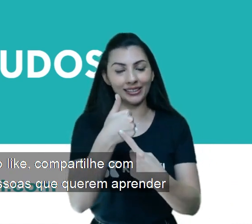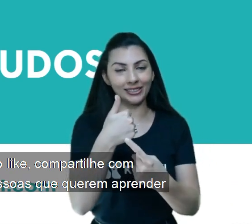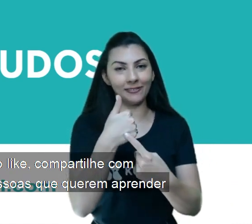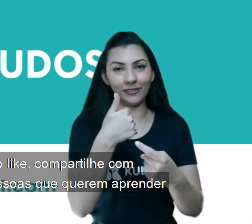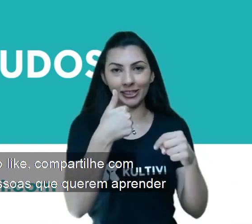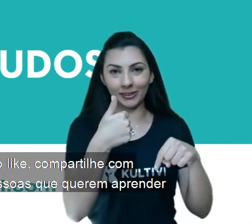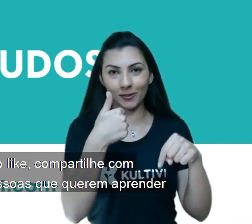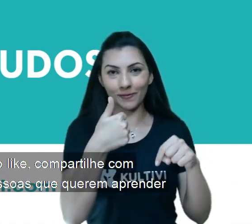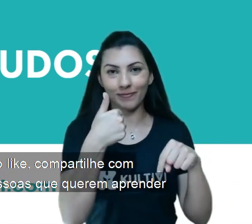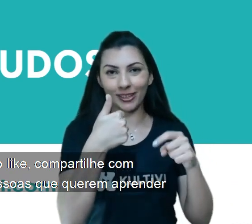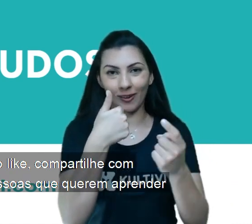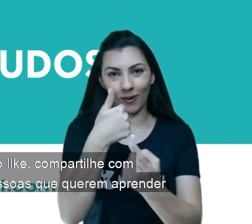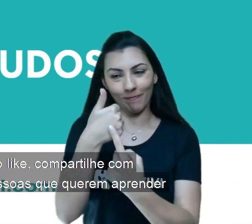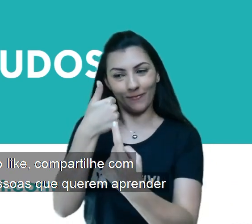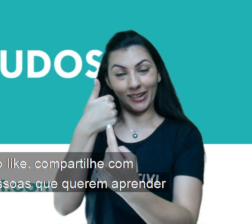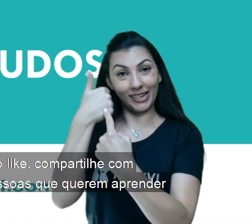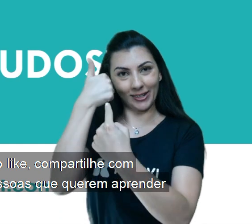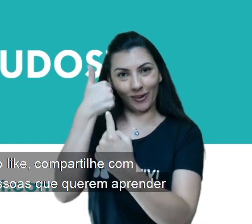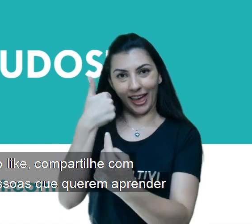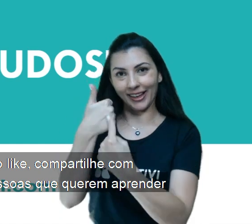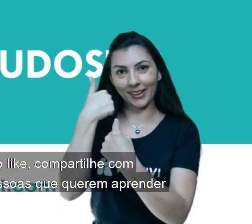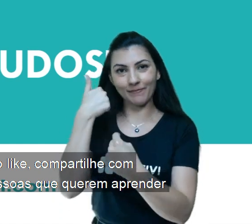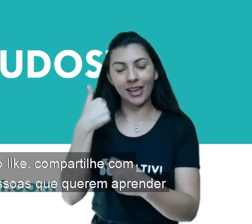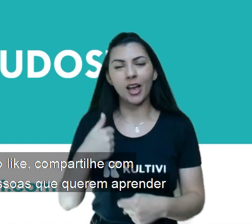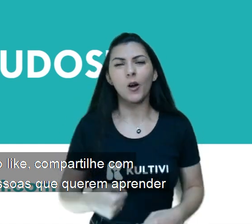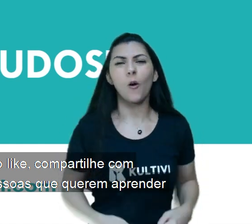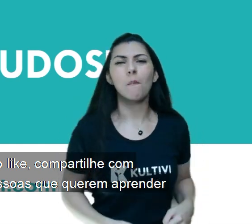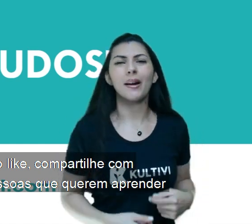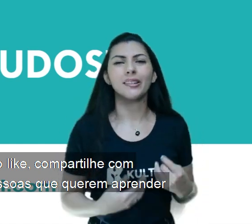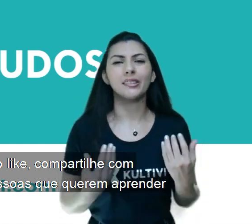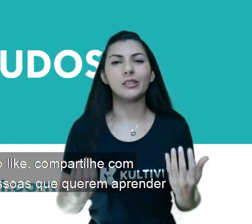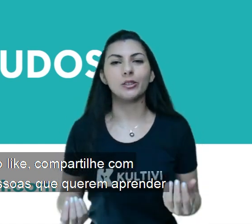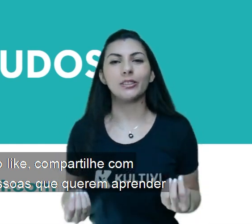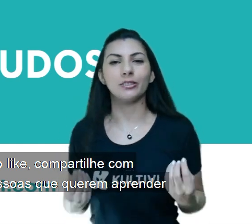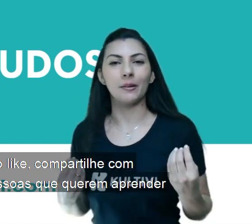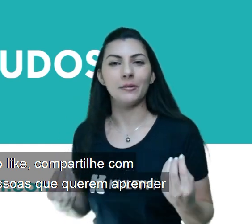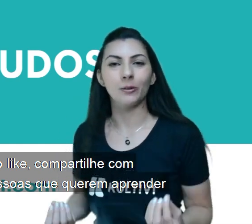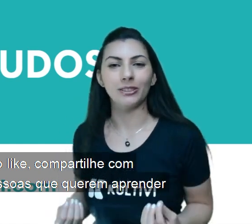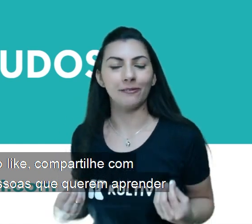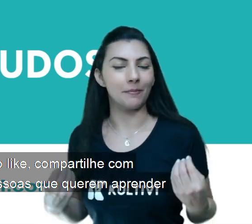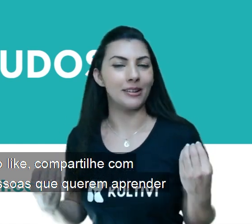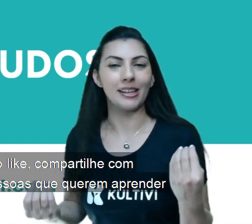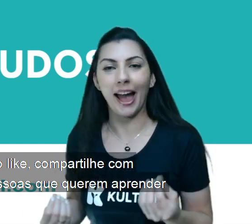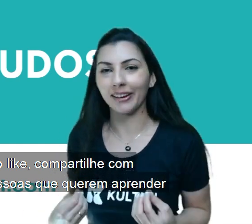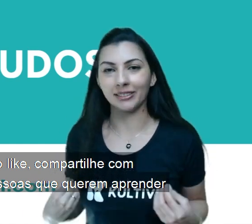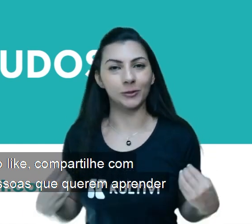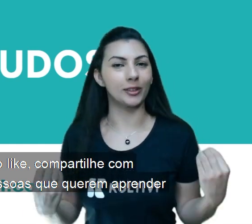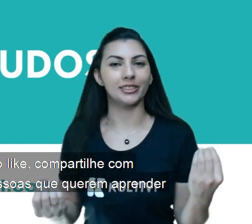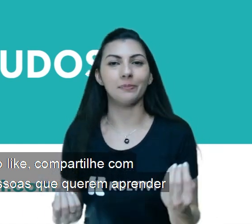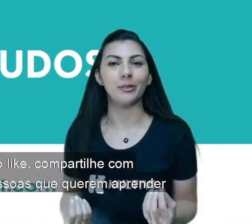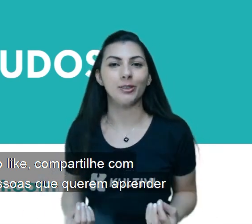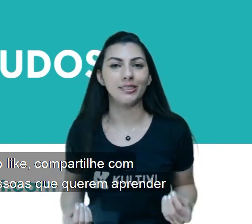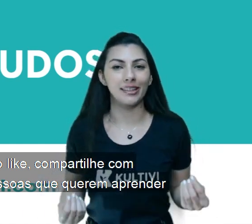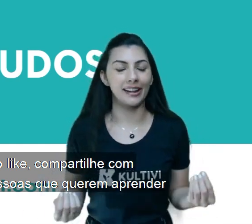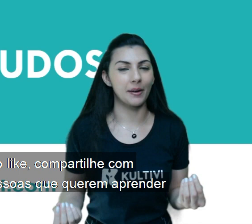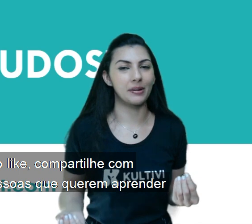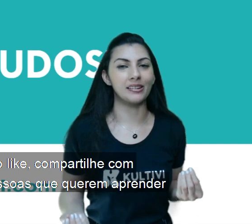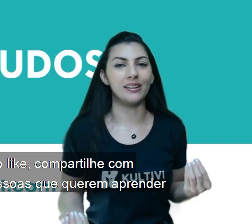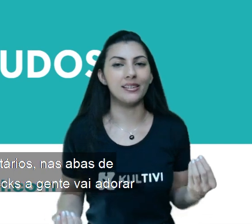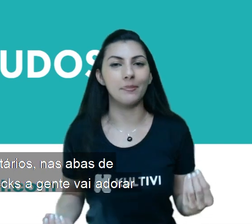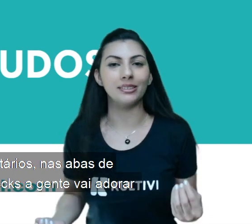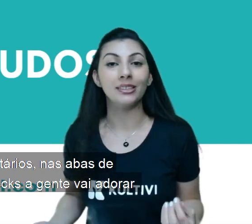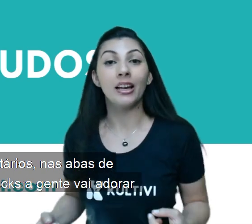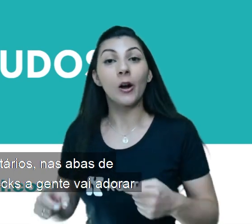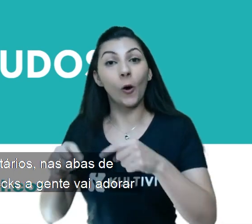like nesse vídeo, ó, clica no like, compartilhe com seus amigos e familiares, todas as pessoas que querem